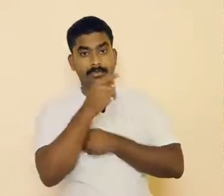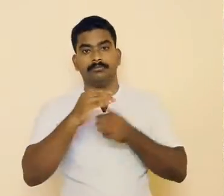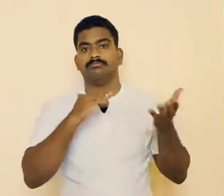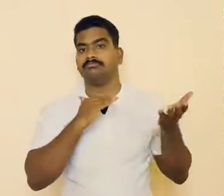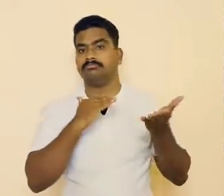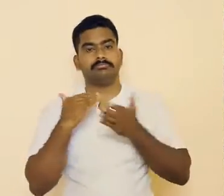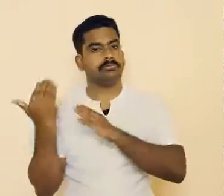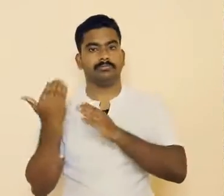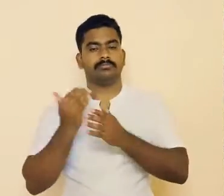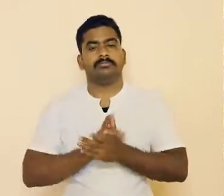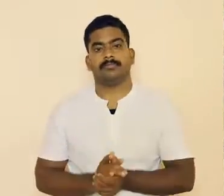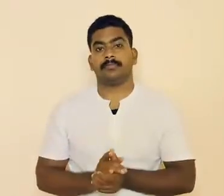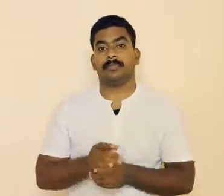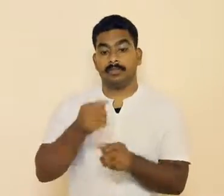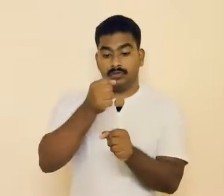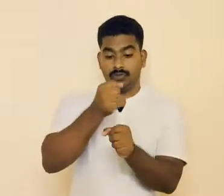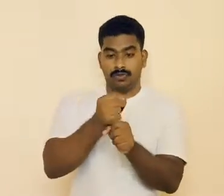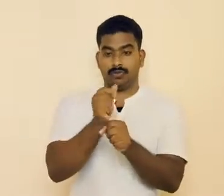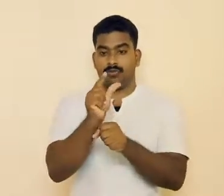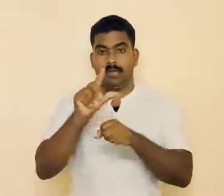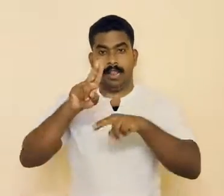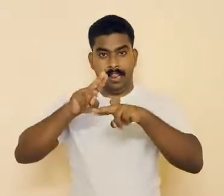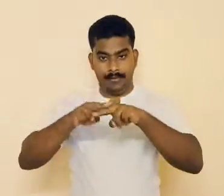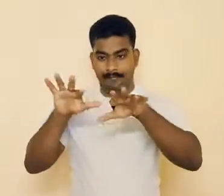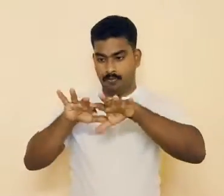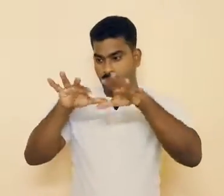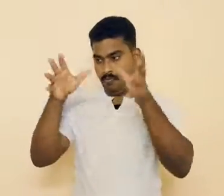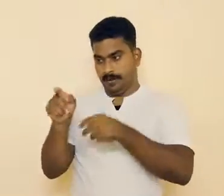ഗൾഫിൽ 3 മലയാളികൾ കൂടി കോവിഡ് മൂലം മരിച്ചു.